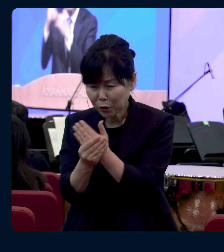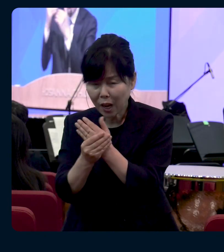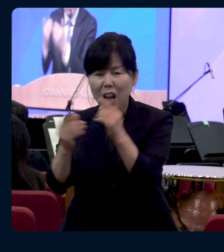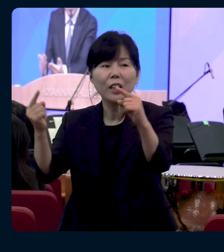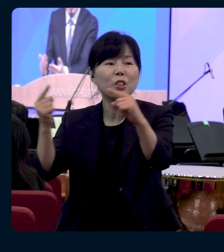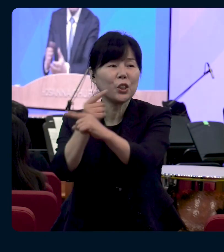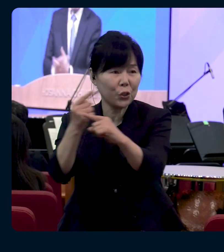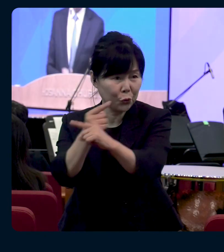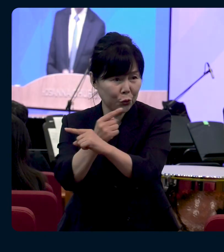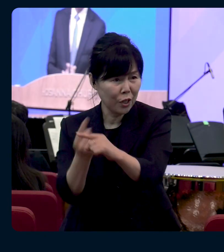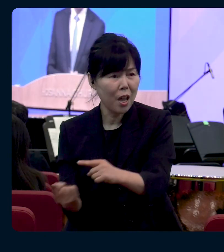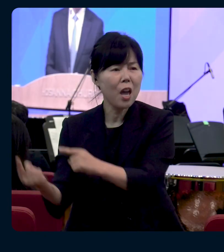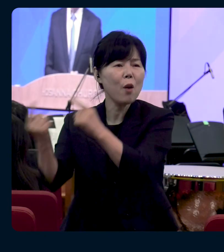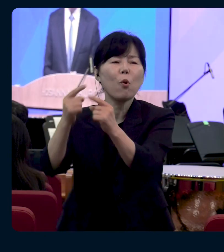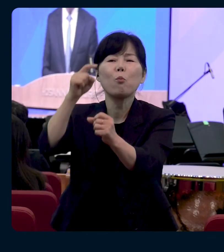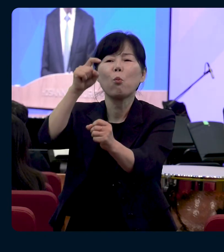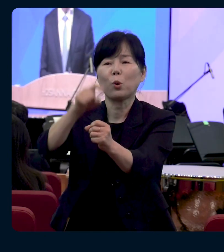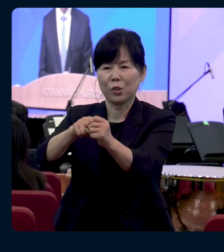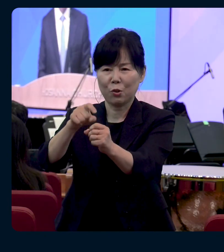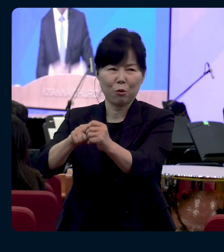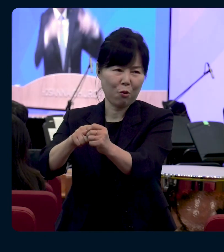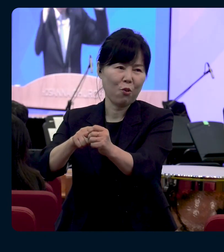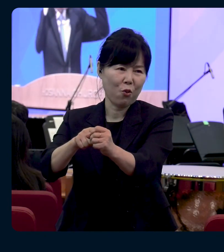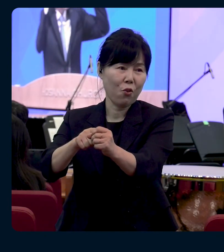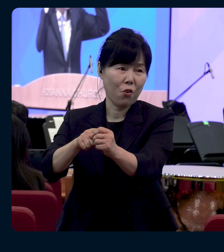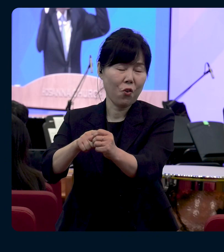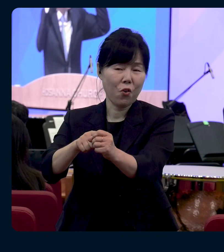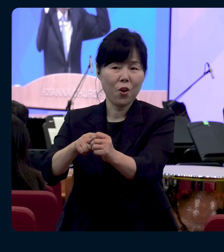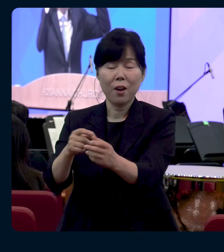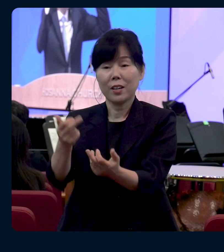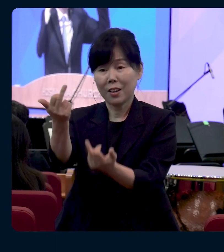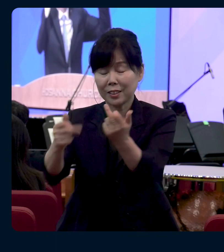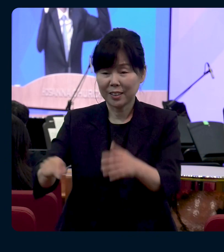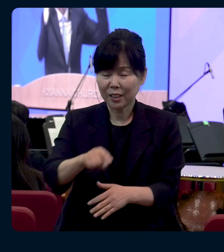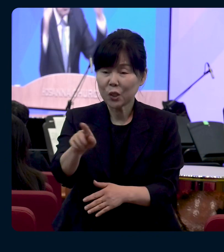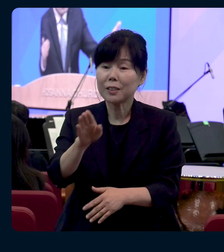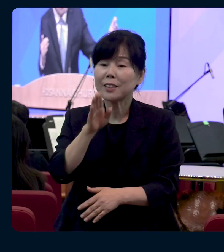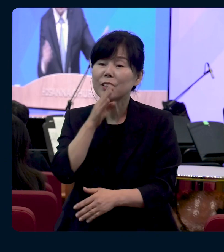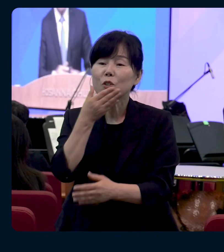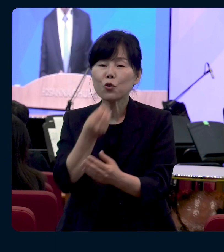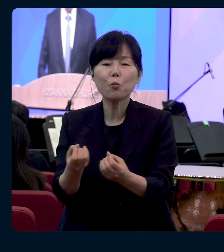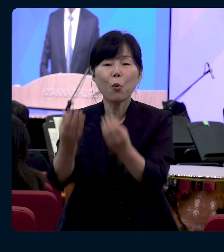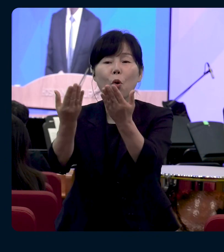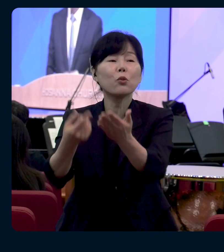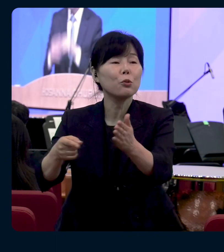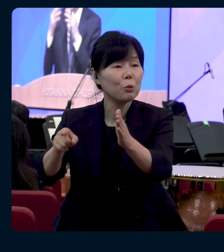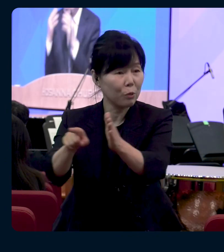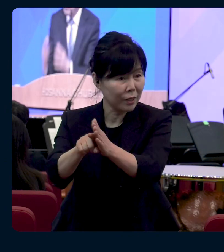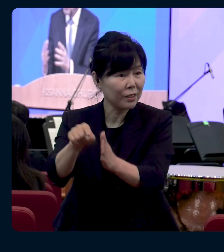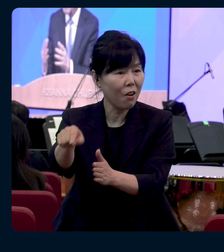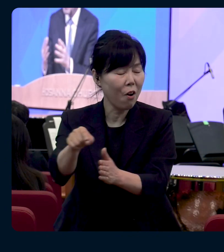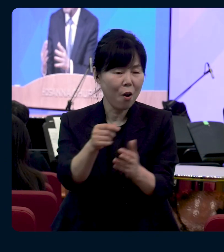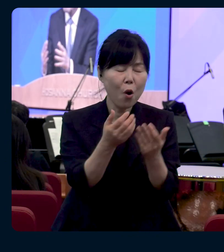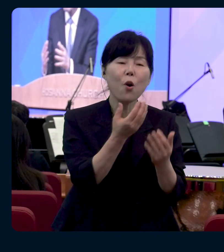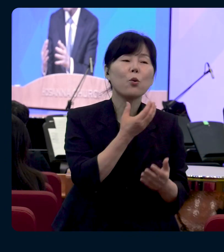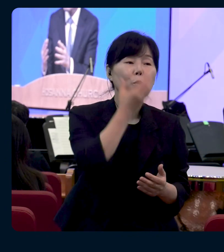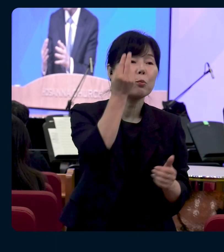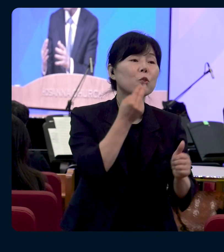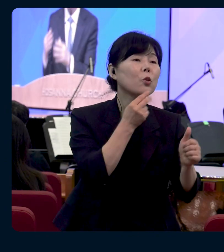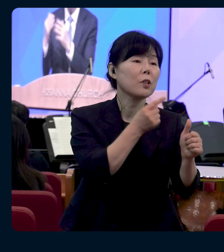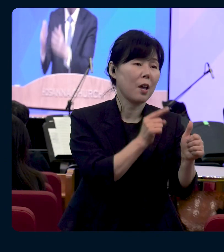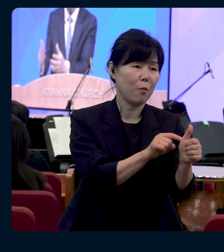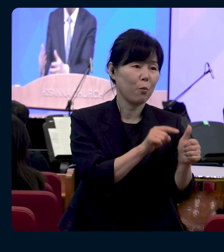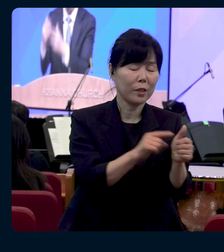치유하고 회복하시려고, 그래서 그들에게 정말 진정한 축복을 주시려고 요셉을 통해서 하나님이 그들을